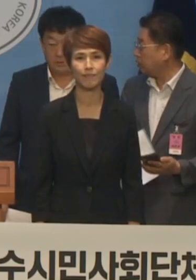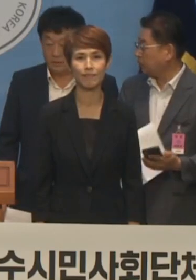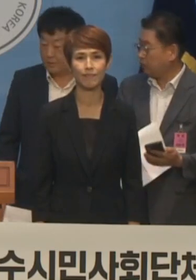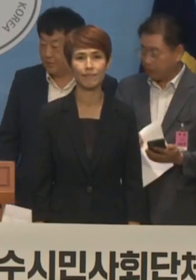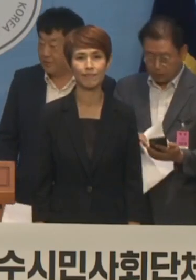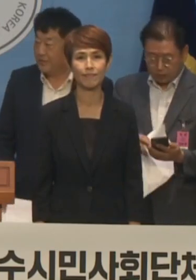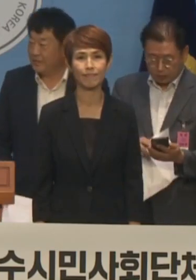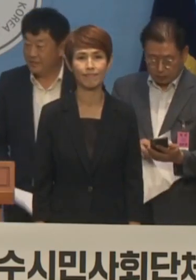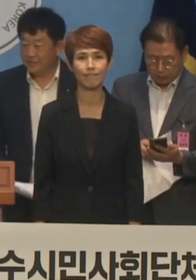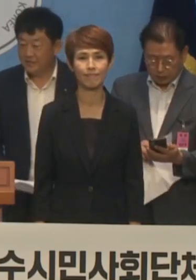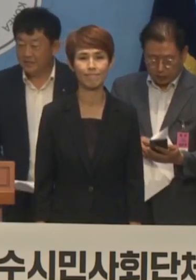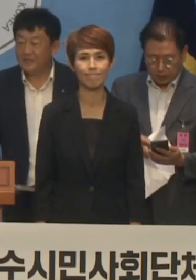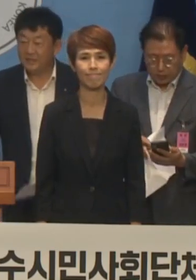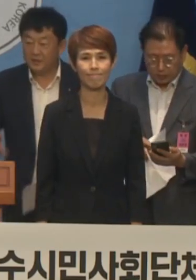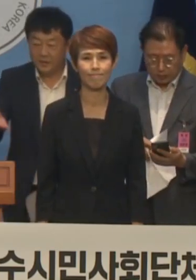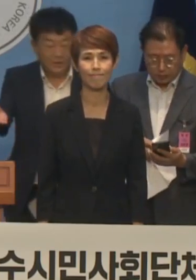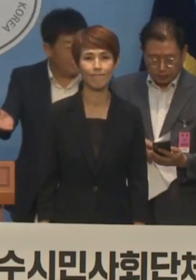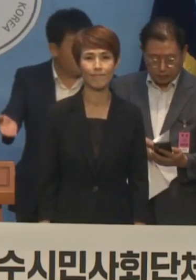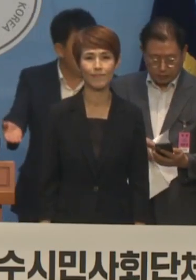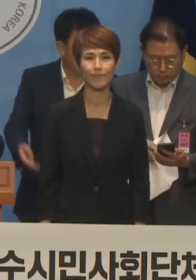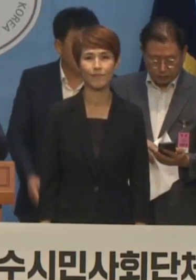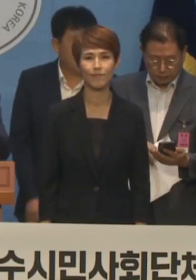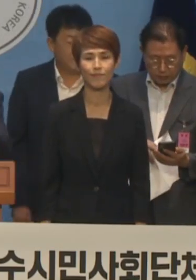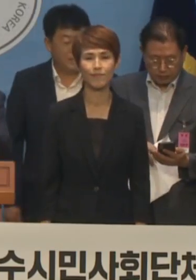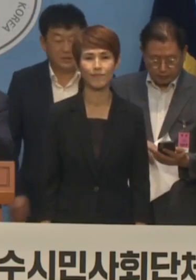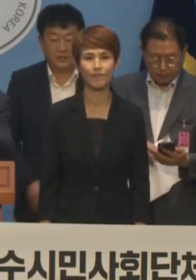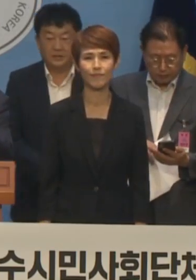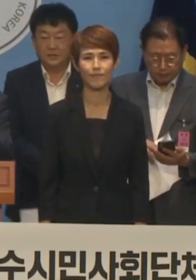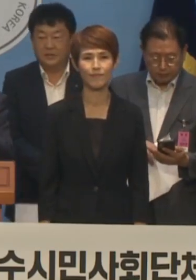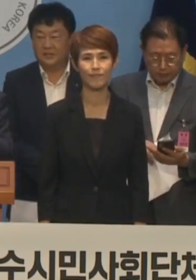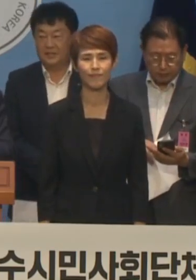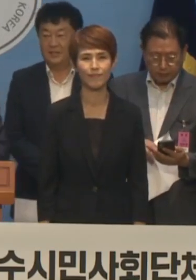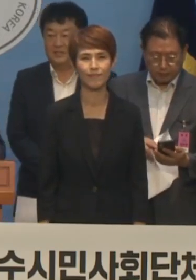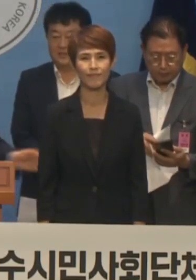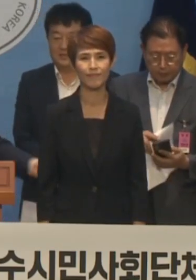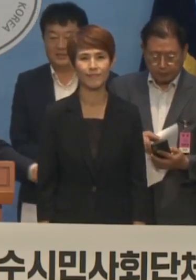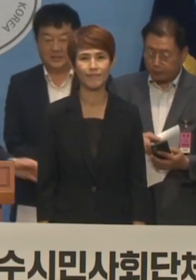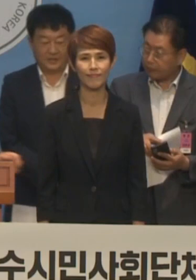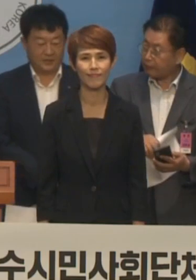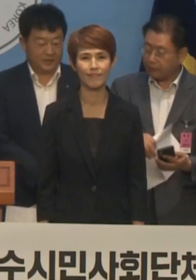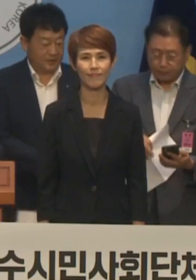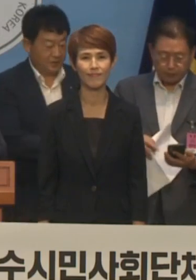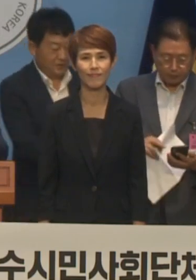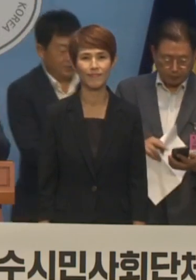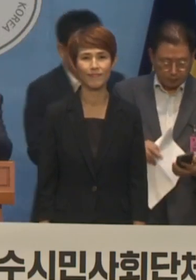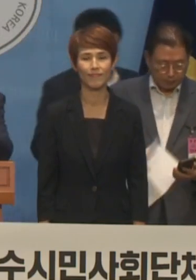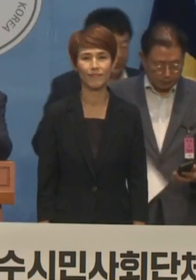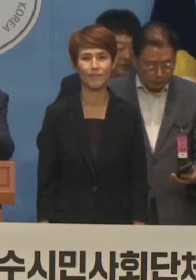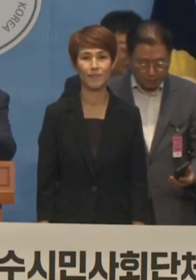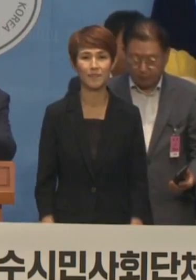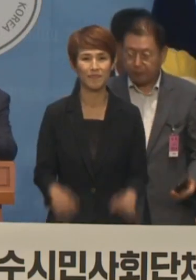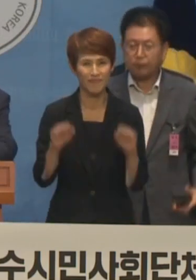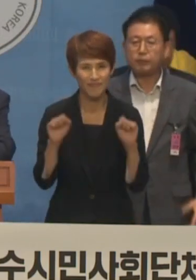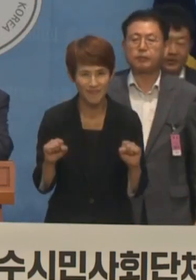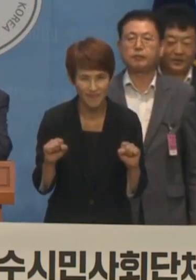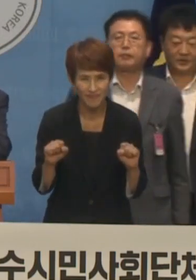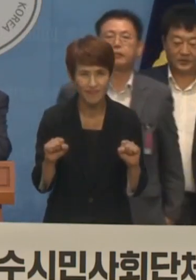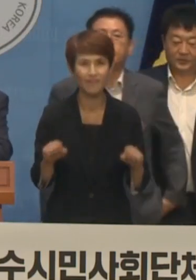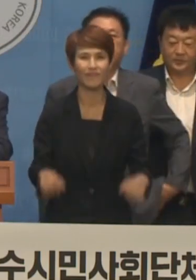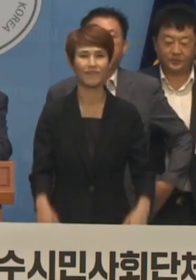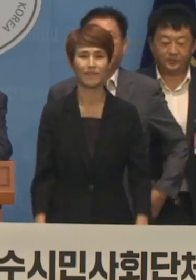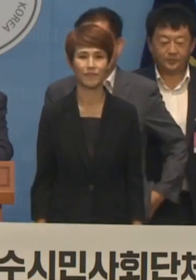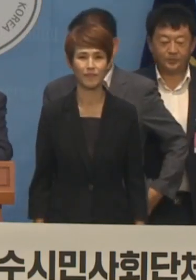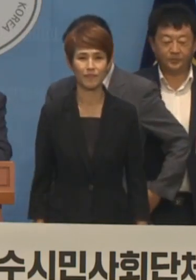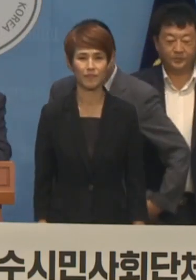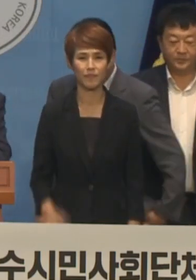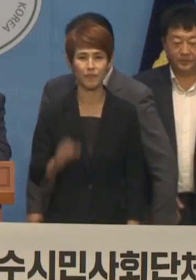말씀을 좀 하겠습니다. 시죠. 네, 안녕하세요.